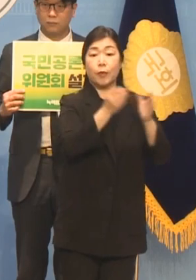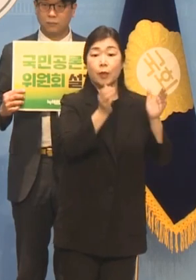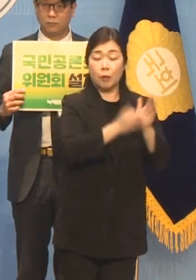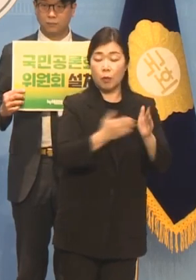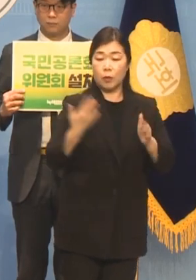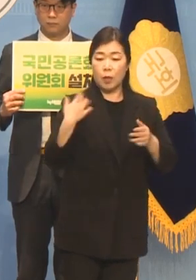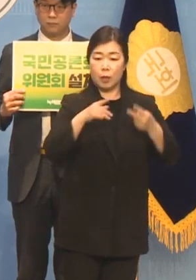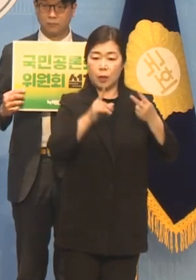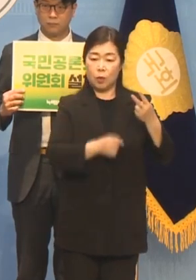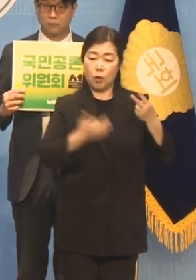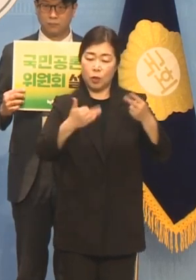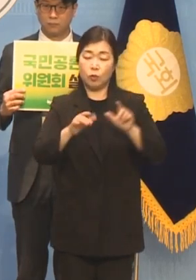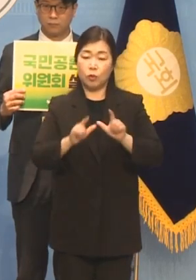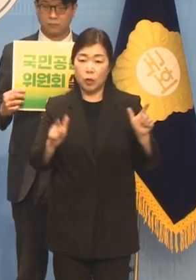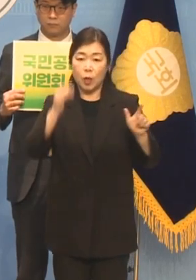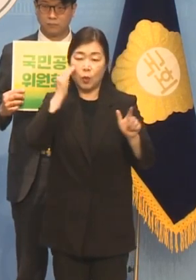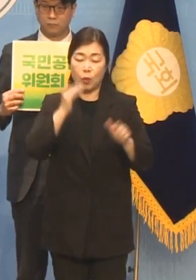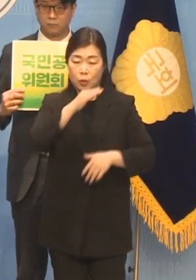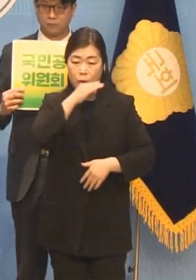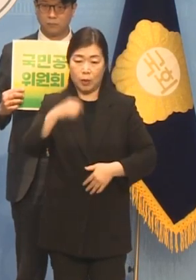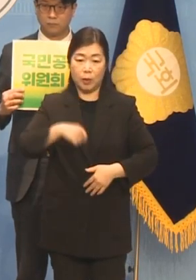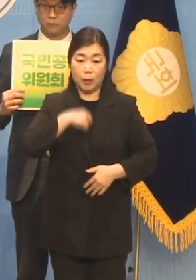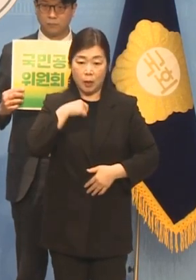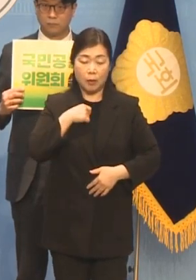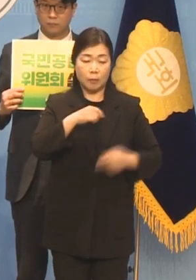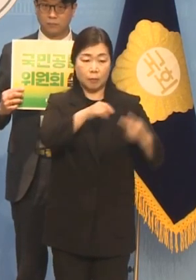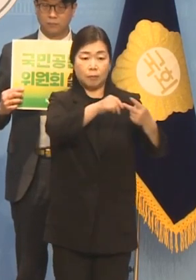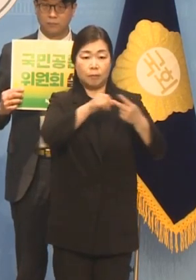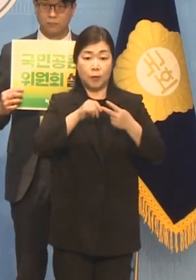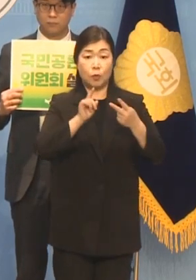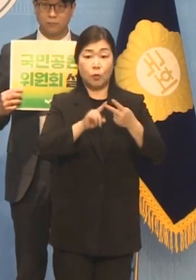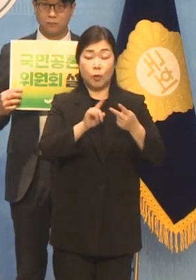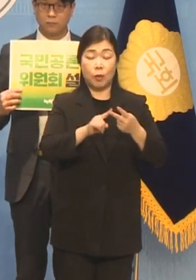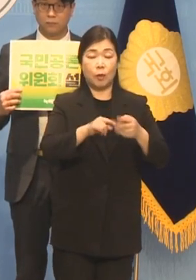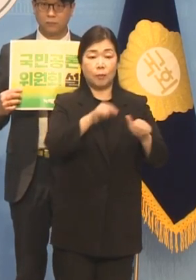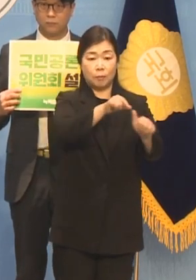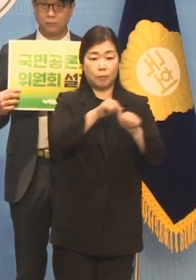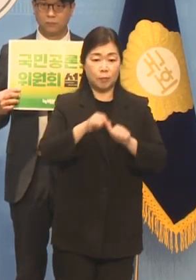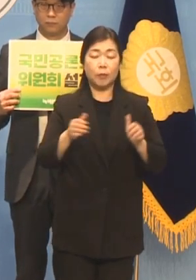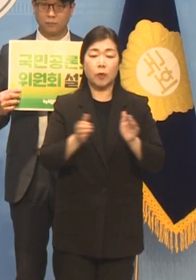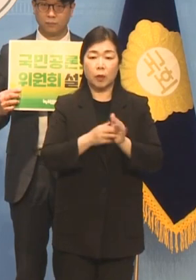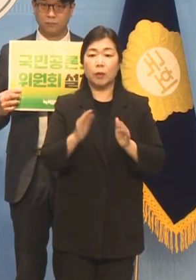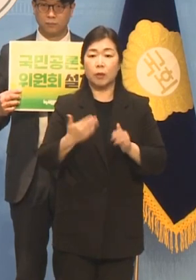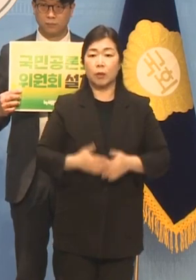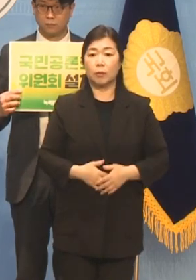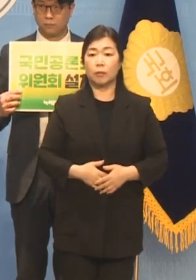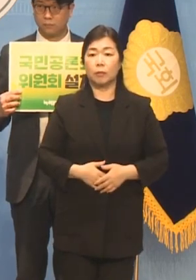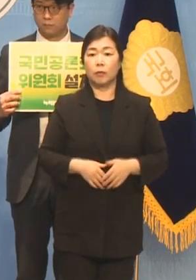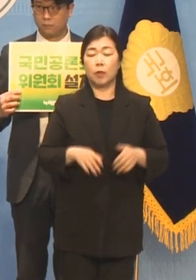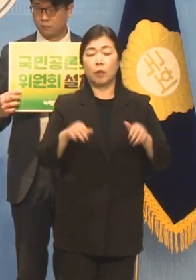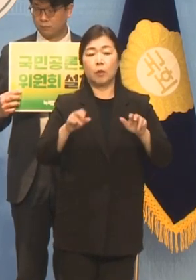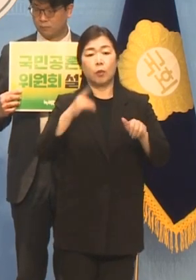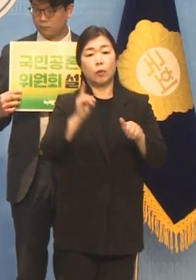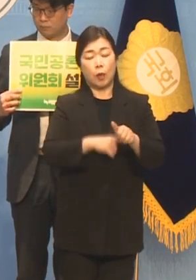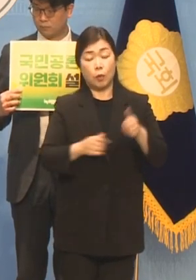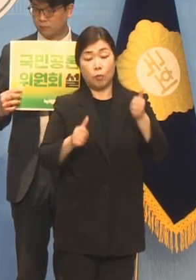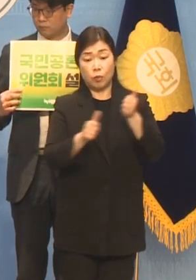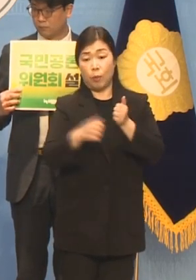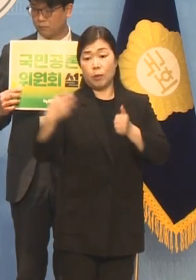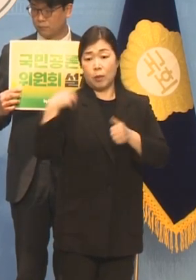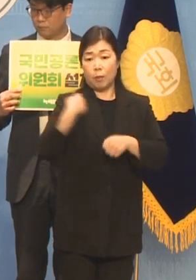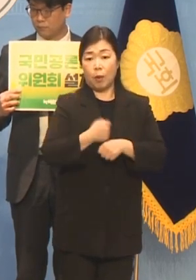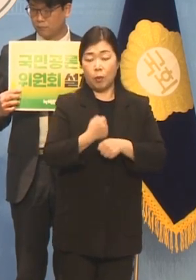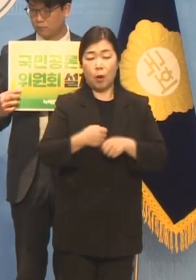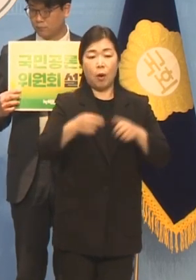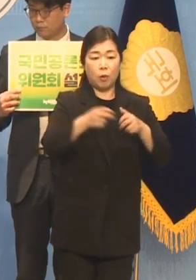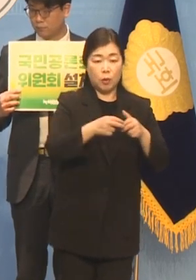19일 녹색정의당 인재영입 2호로 입당을 했습니다. 노동 부대표를 맡으면서 의료와